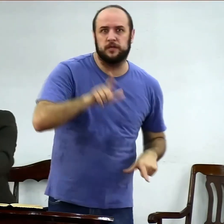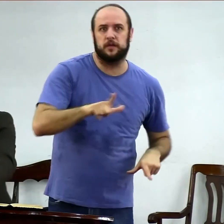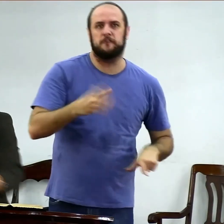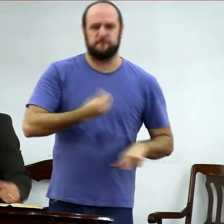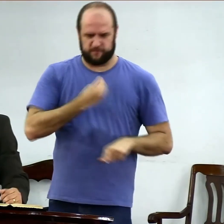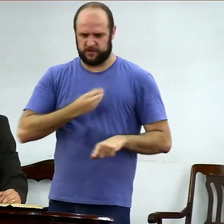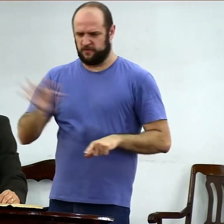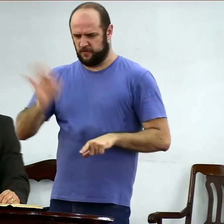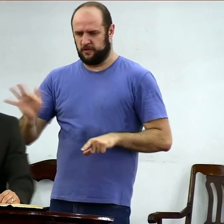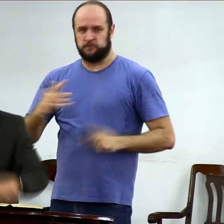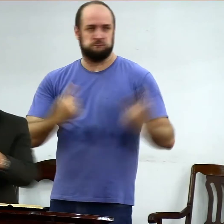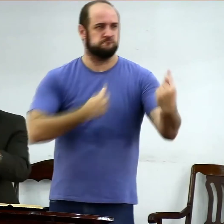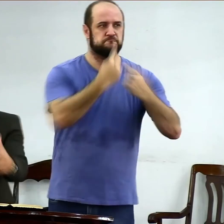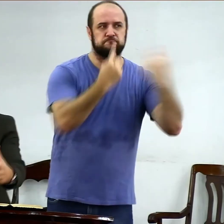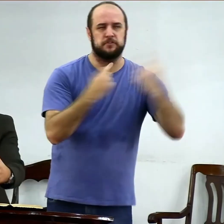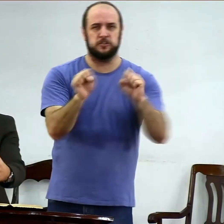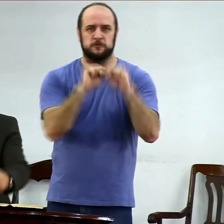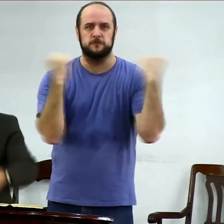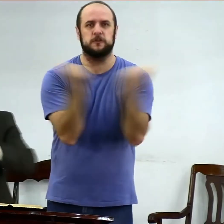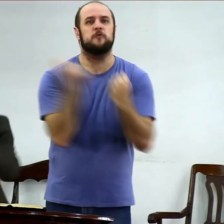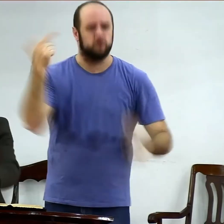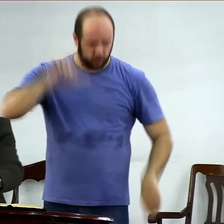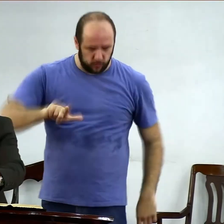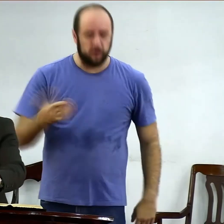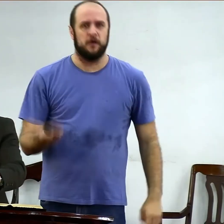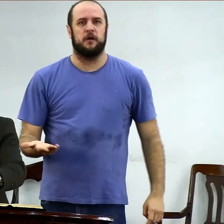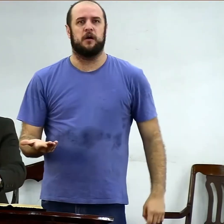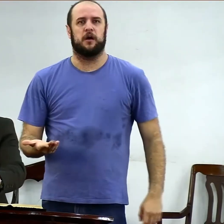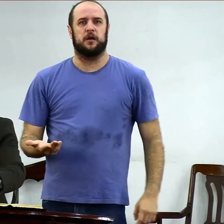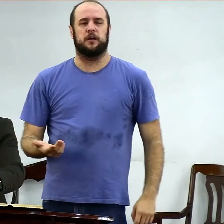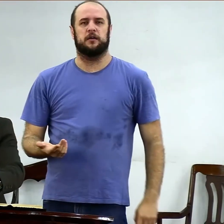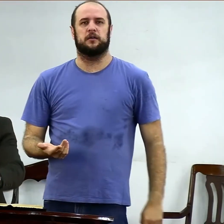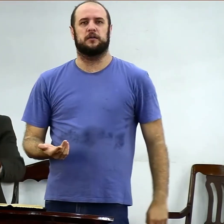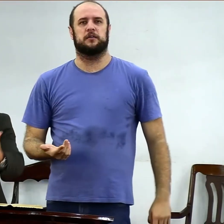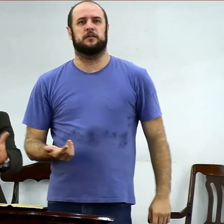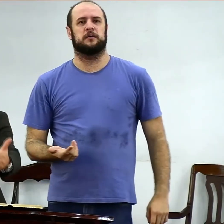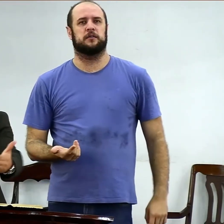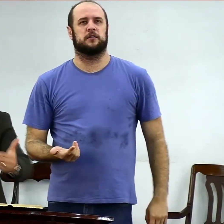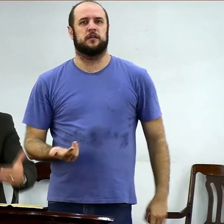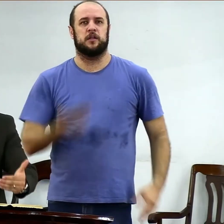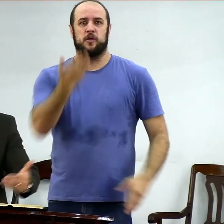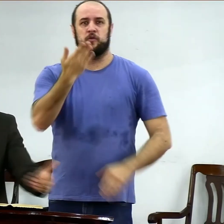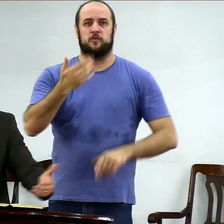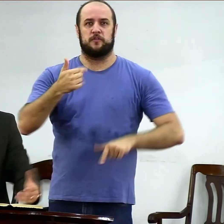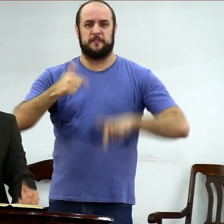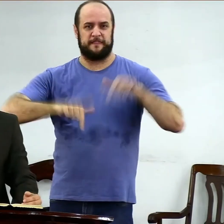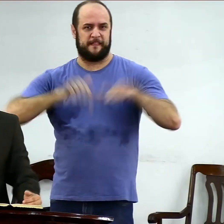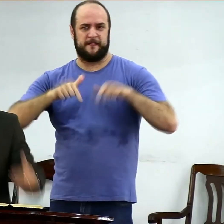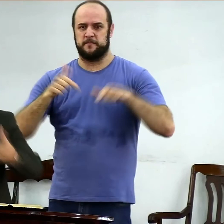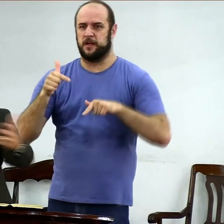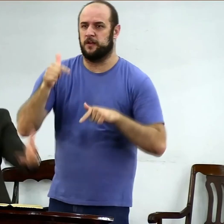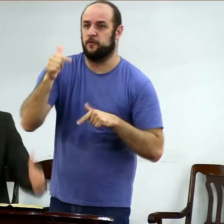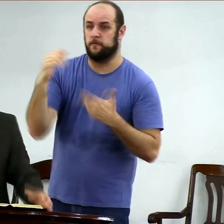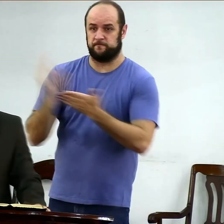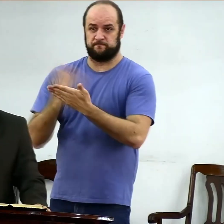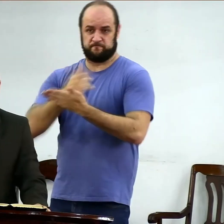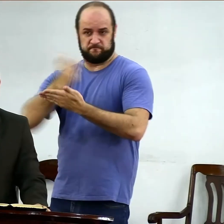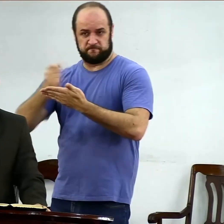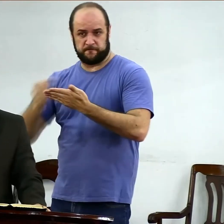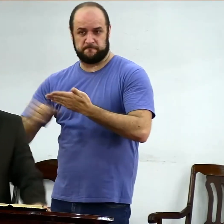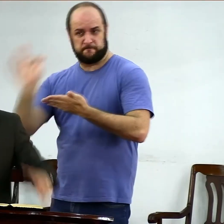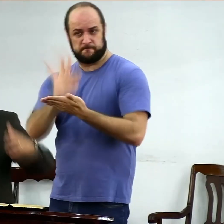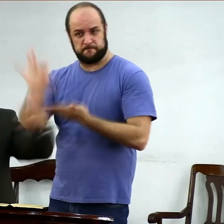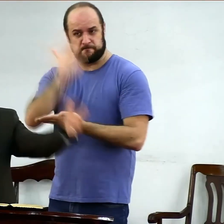em relacionamento com as pessoas? Como você consegue fazer os seus exercícios na faculdade, ou ir à